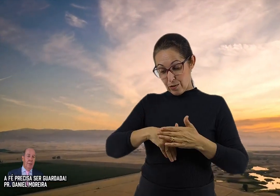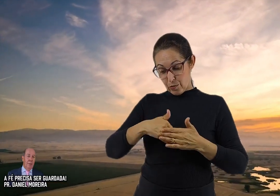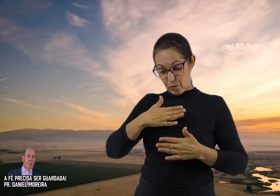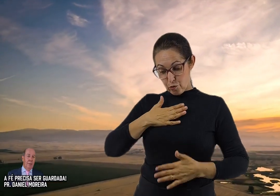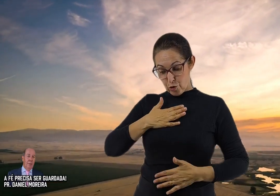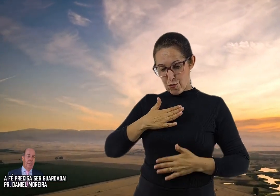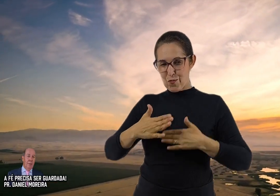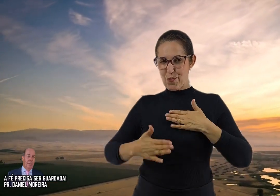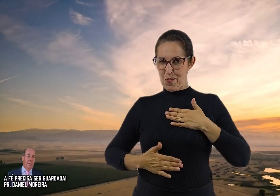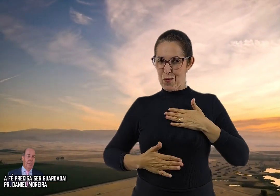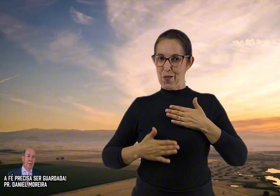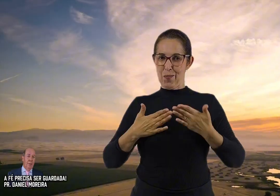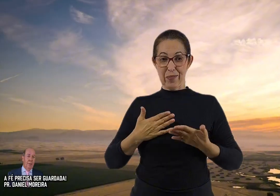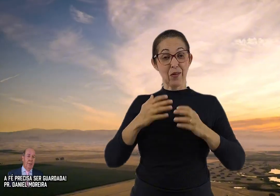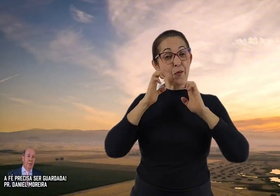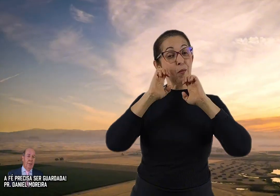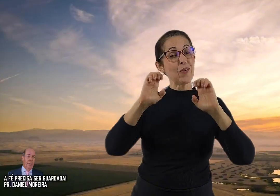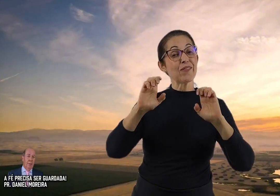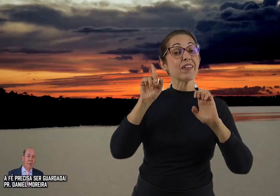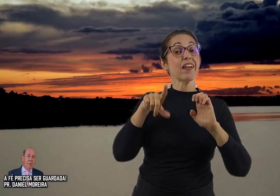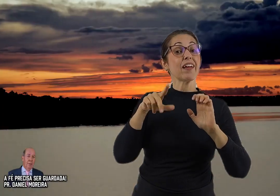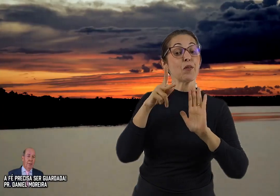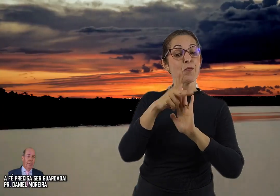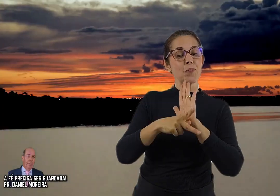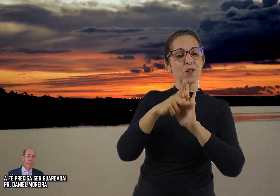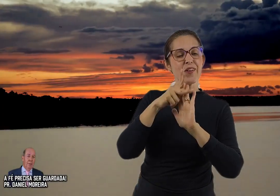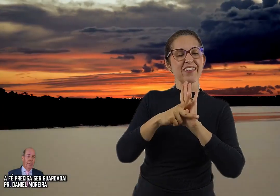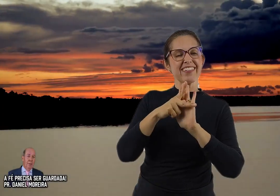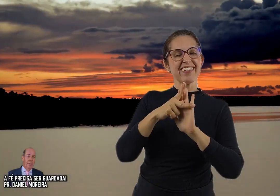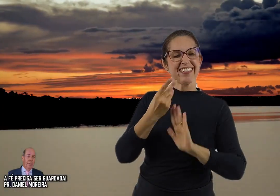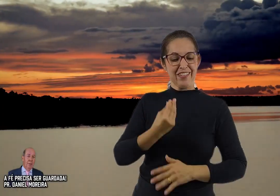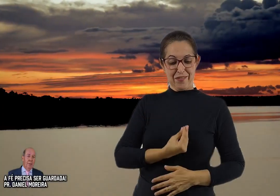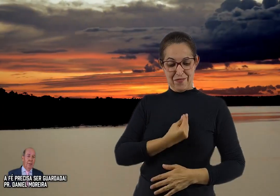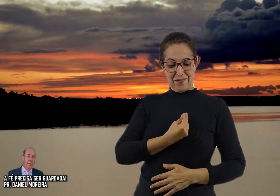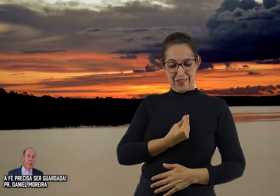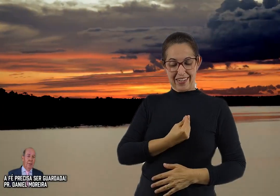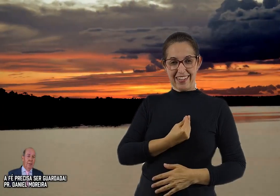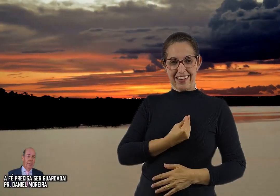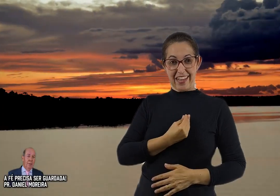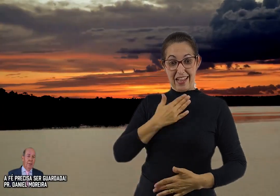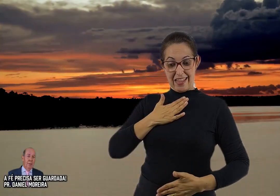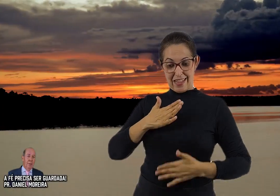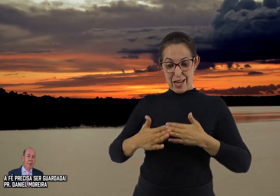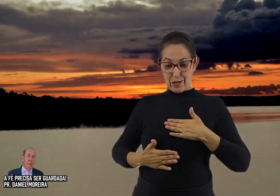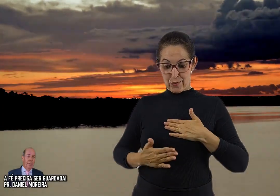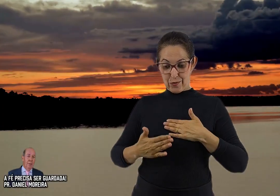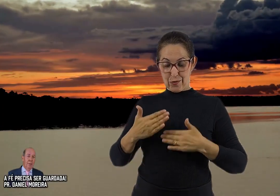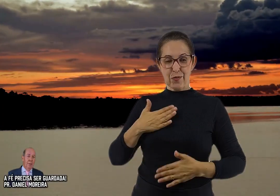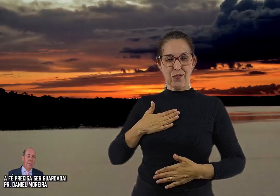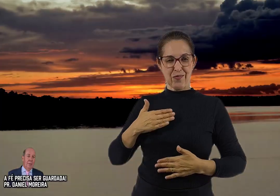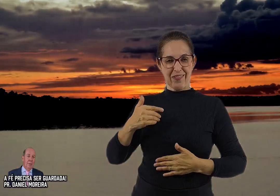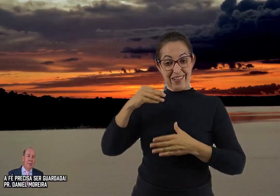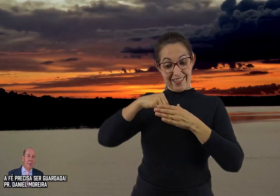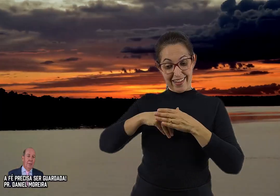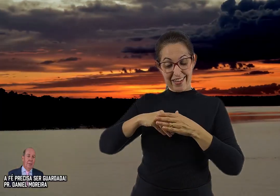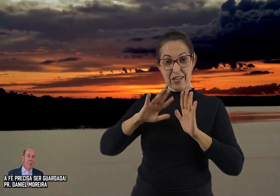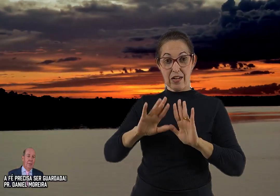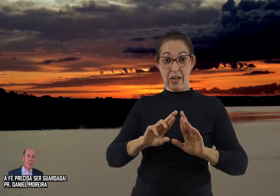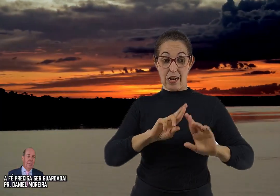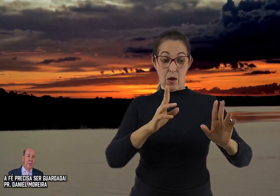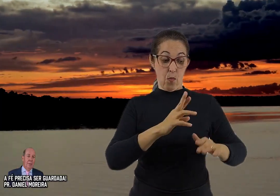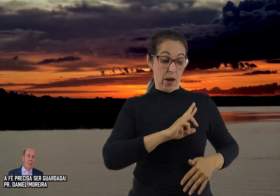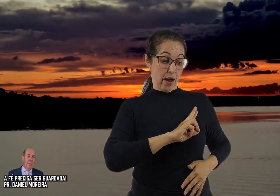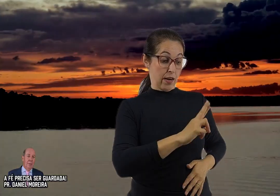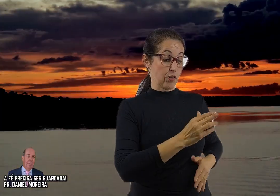O Evangelho é um projeto de vida que funciona não dentro de uma religião. Ele funciona dentro